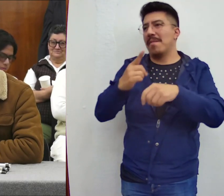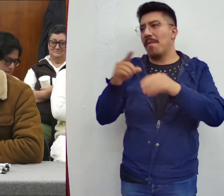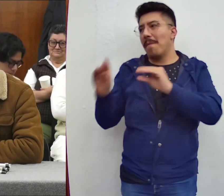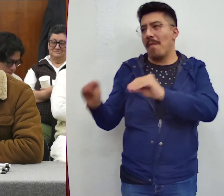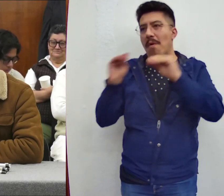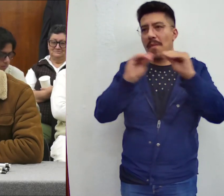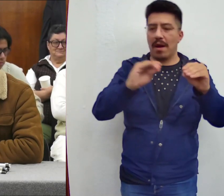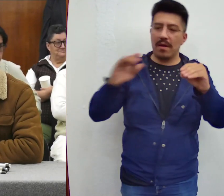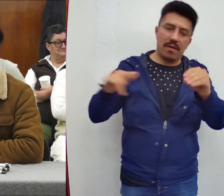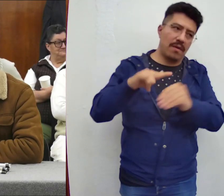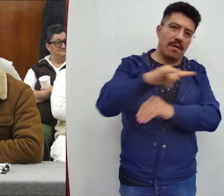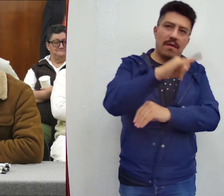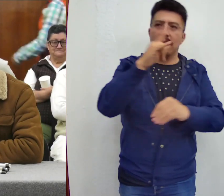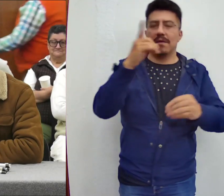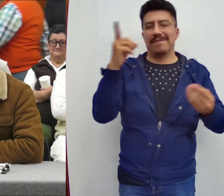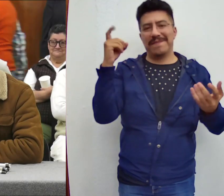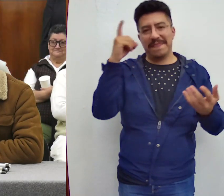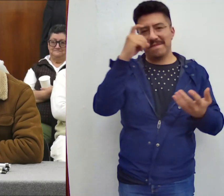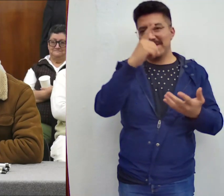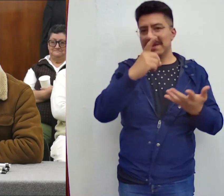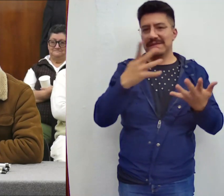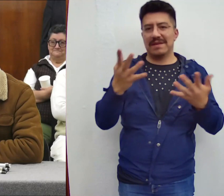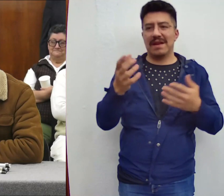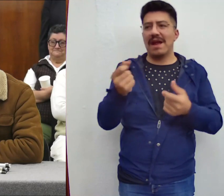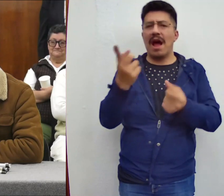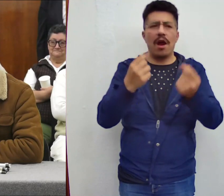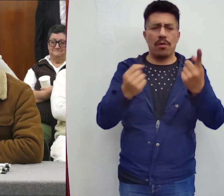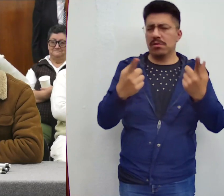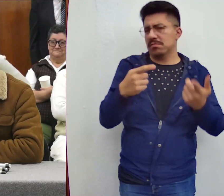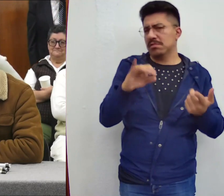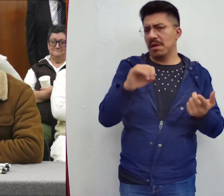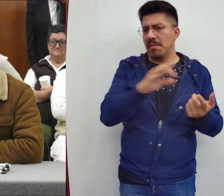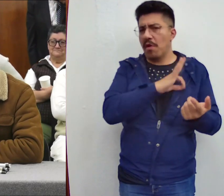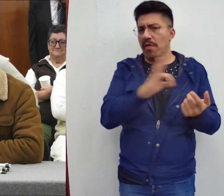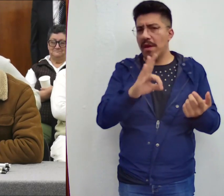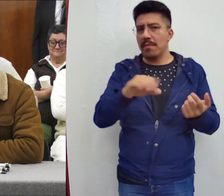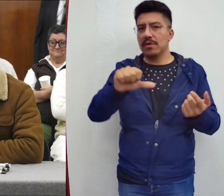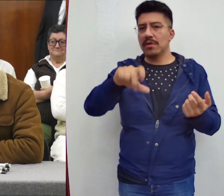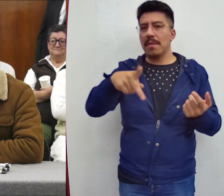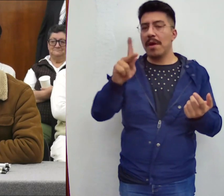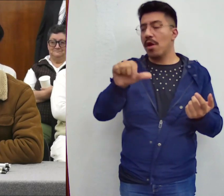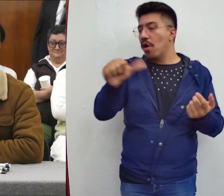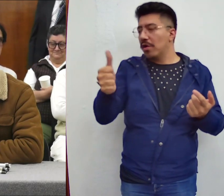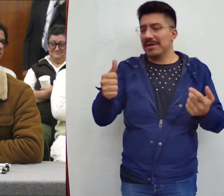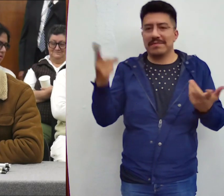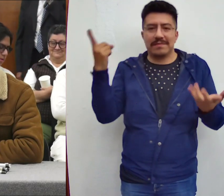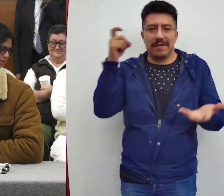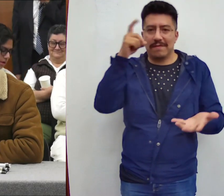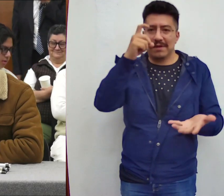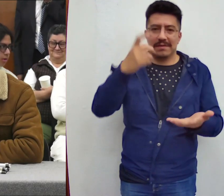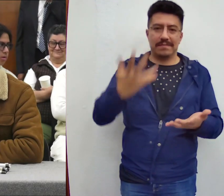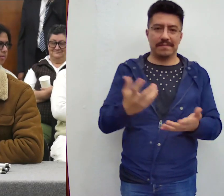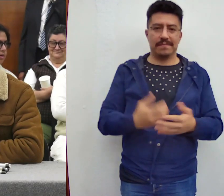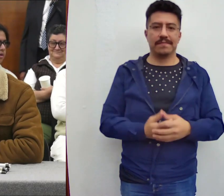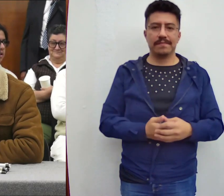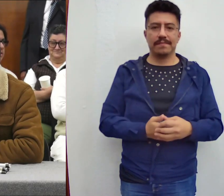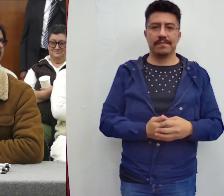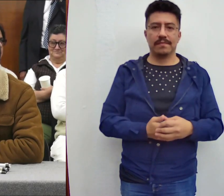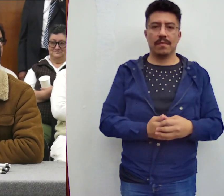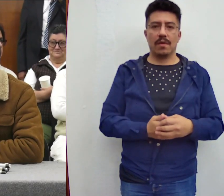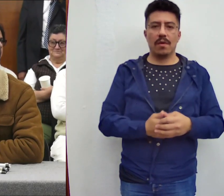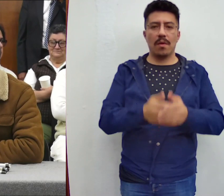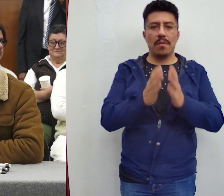desplazamiento, porque había unas personas que nos podemos mover, hay otras que es muy complicado. Entonces, ser un poquito